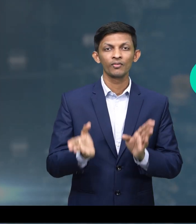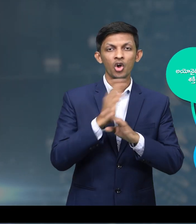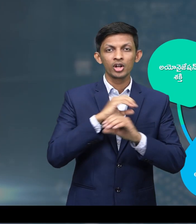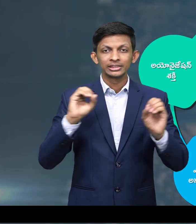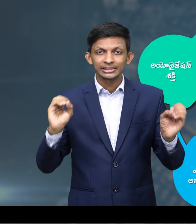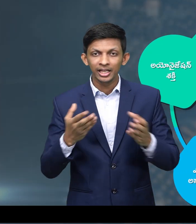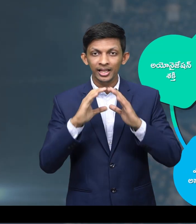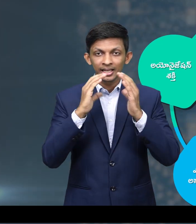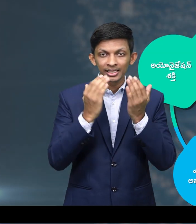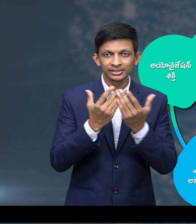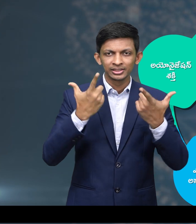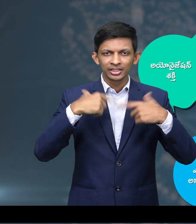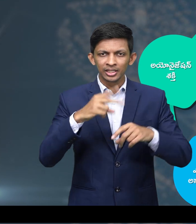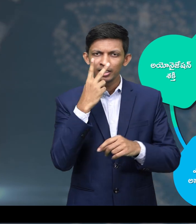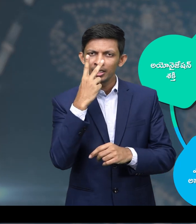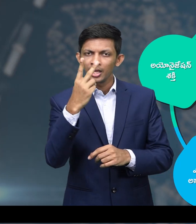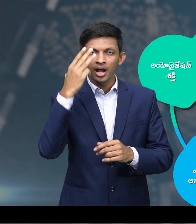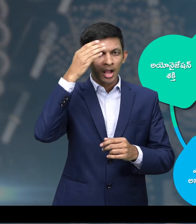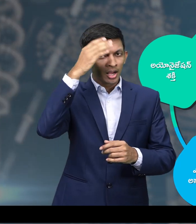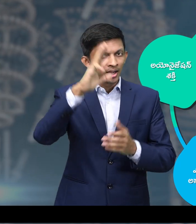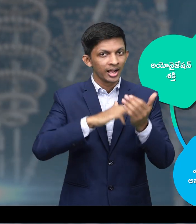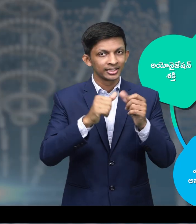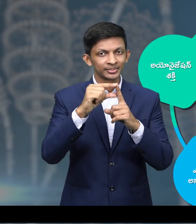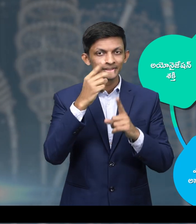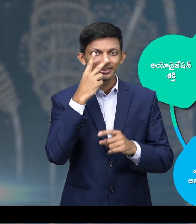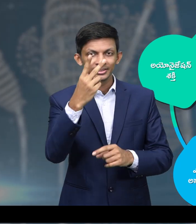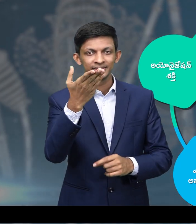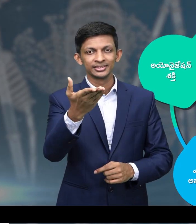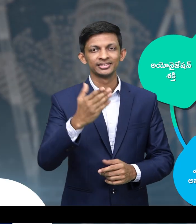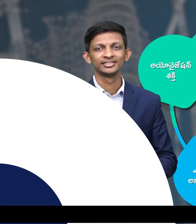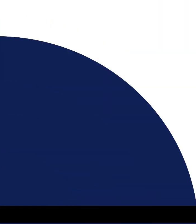సెషన్ను ప్రారంభించే ముందు కాన్సెప్ట్ మ్యాప్ను చూద్దాం.